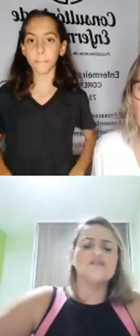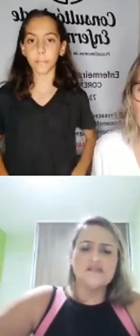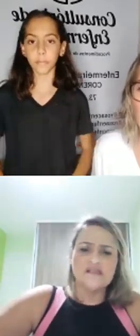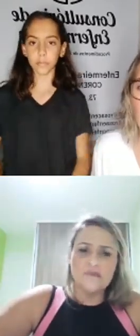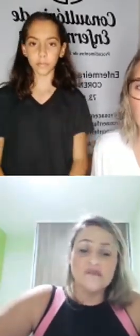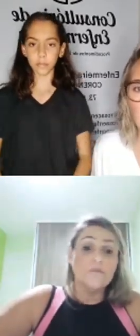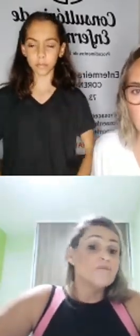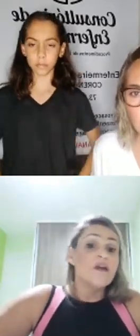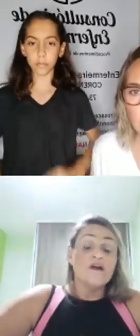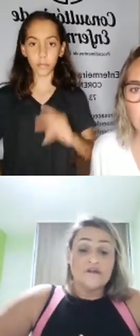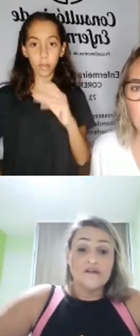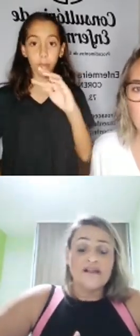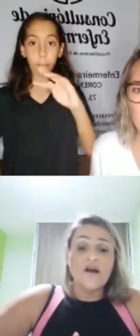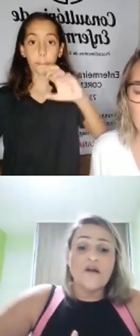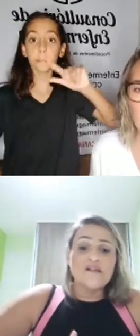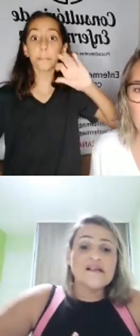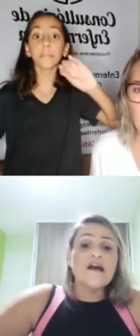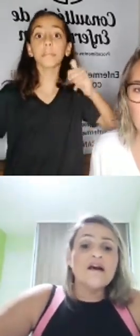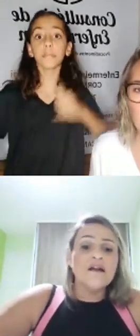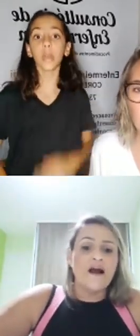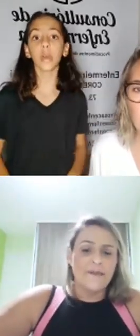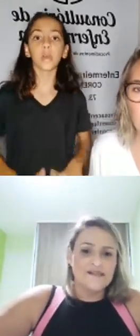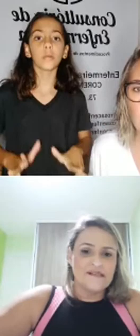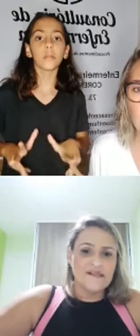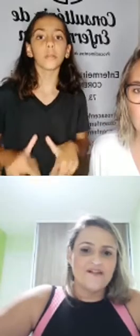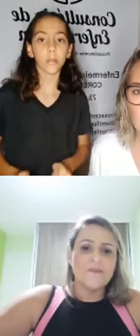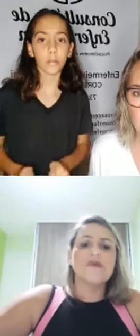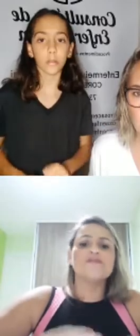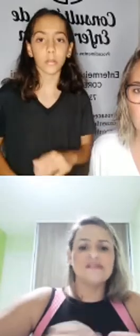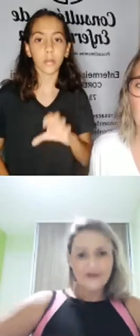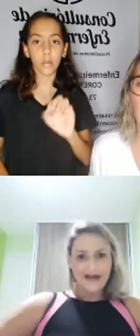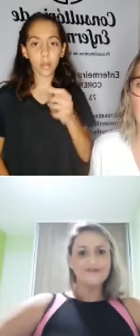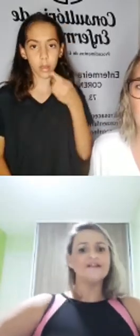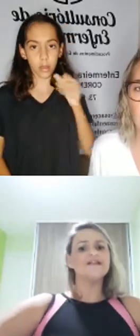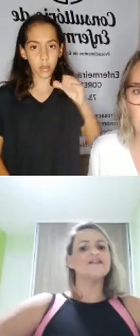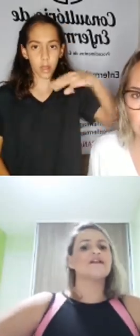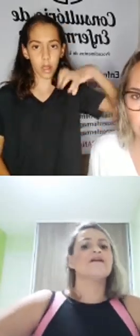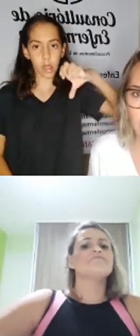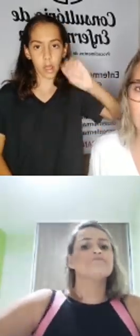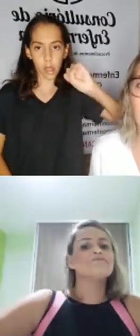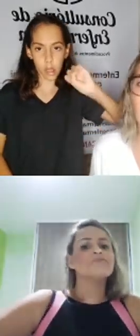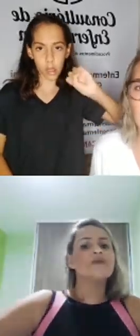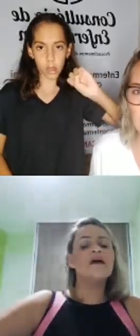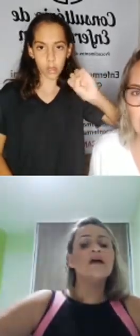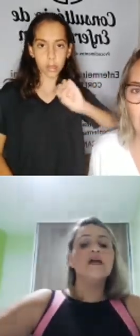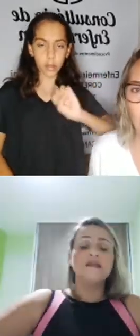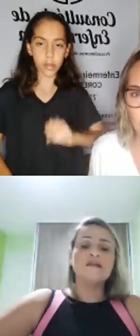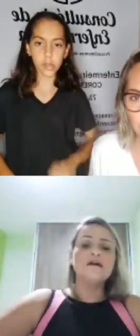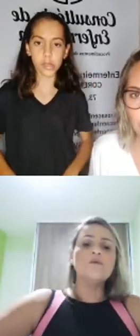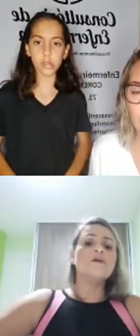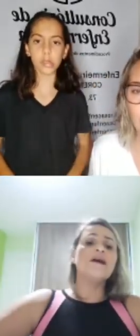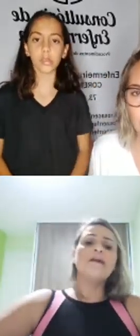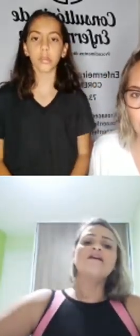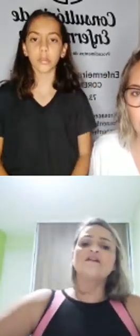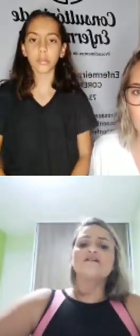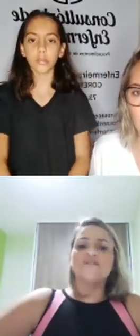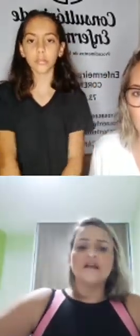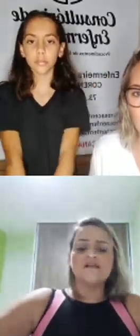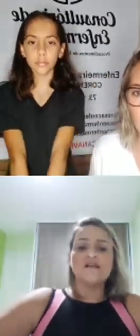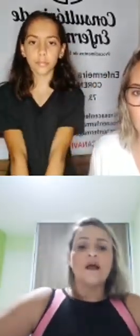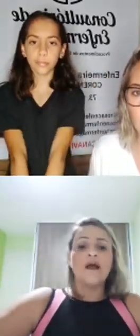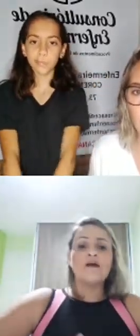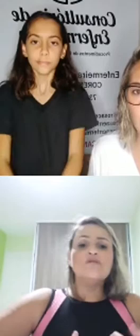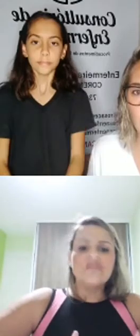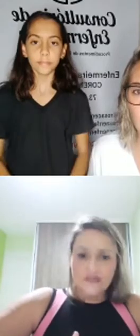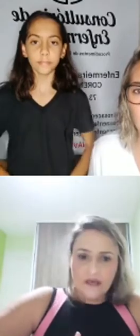os exames. Você ganha a paciente para o seu lado da trincheira, né? Então, na maioria das